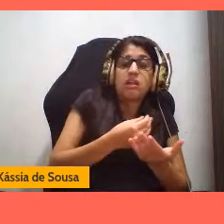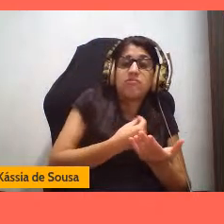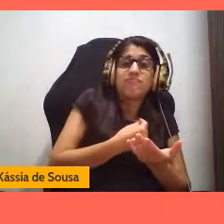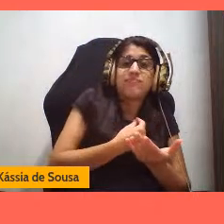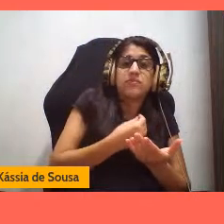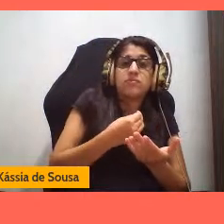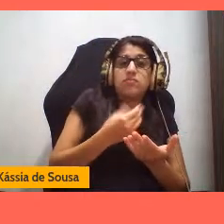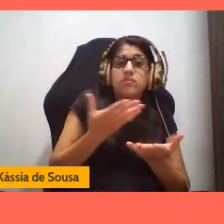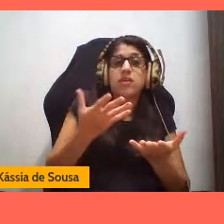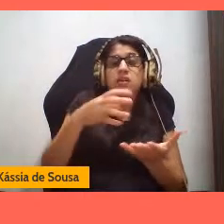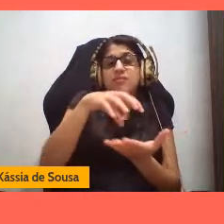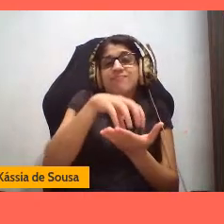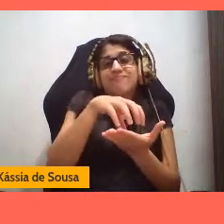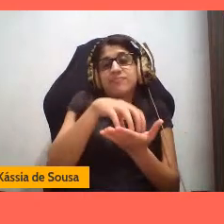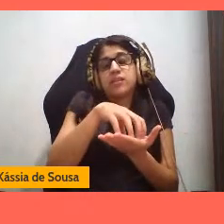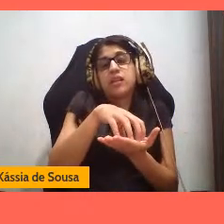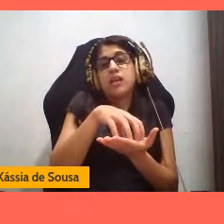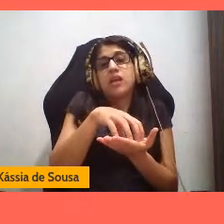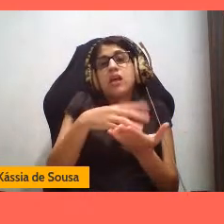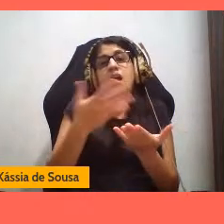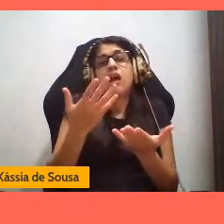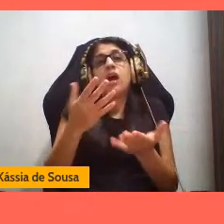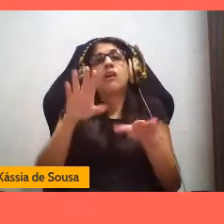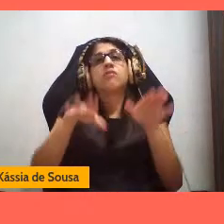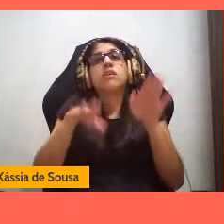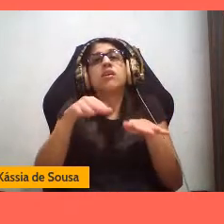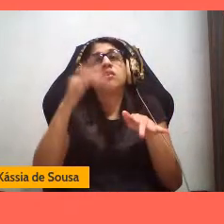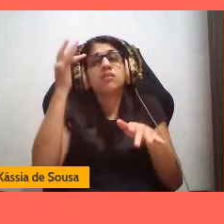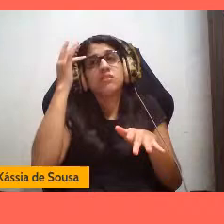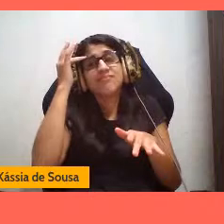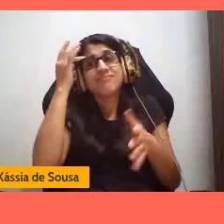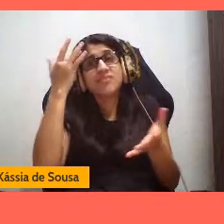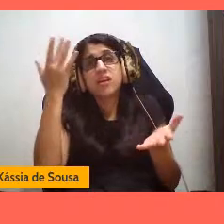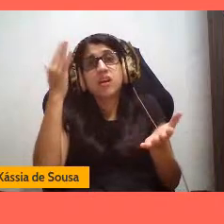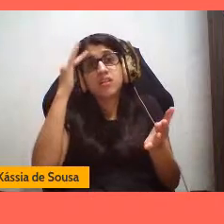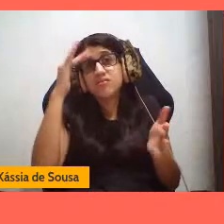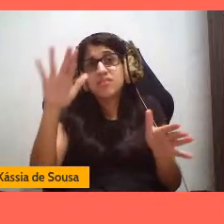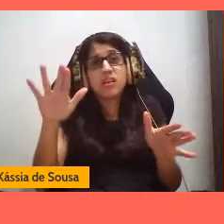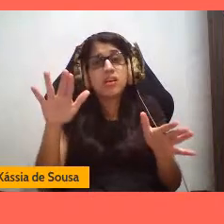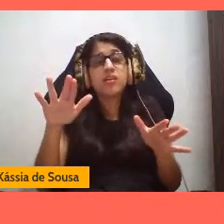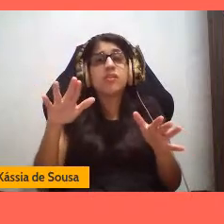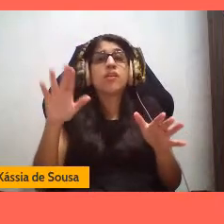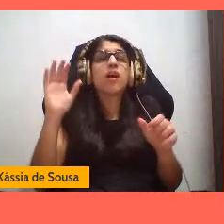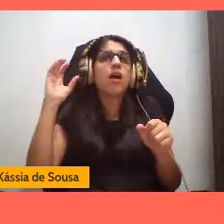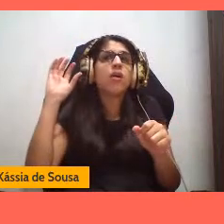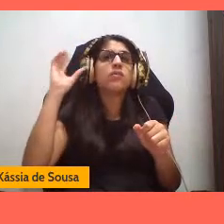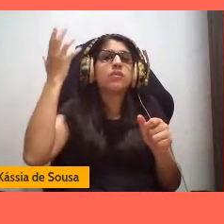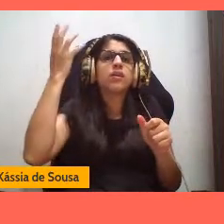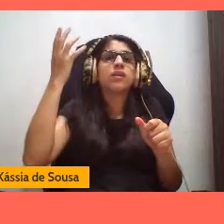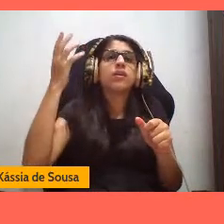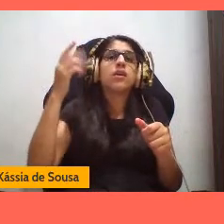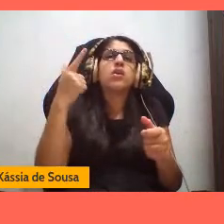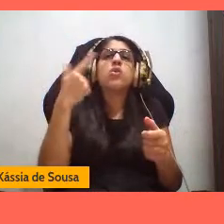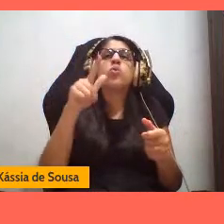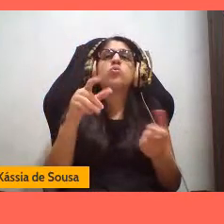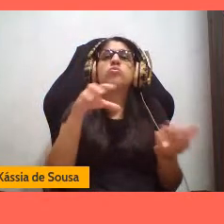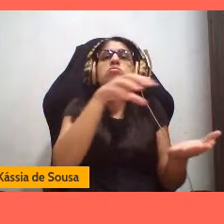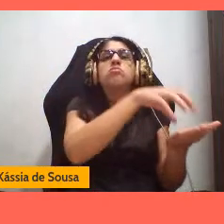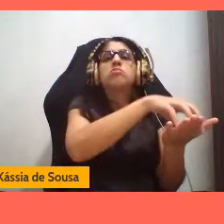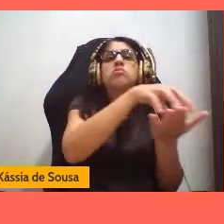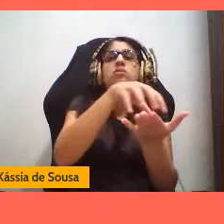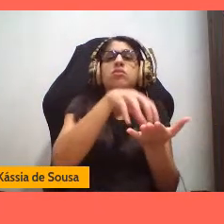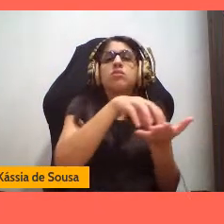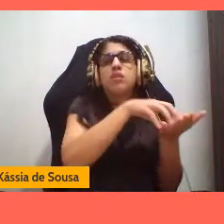no centro de educação, nos outros departamentos. Então, assim, foi... Então,